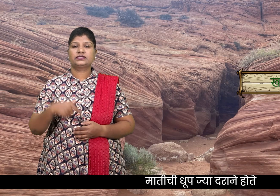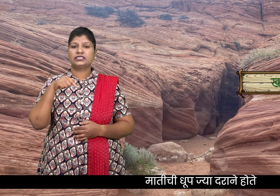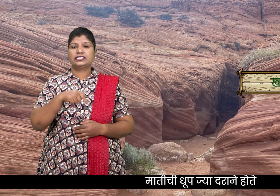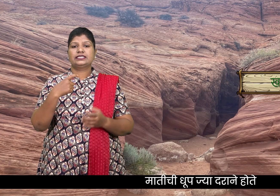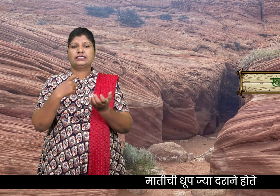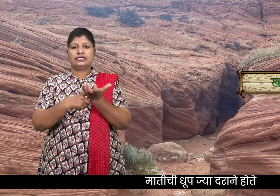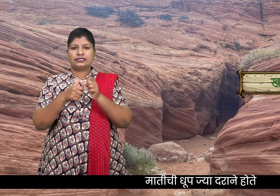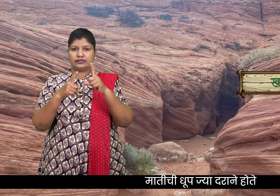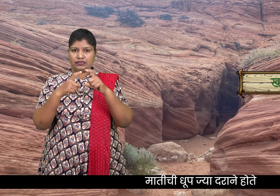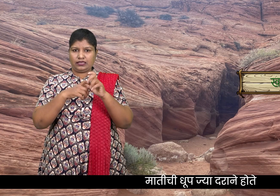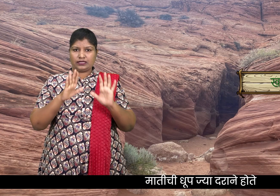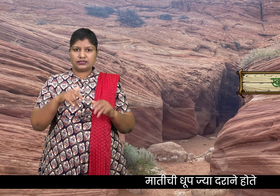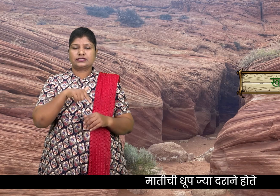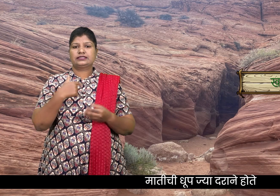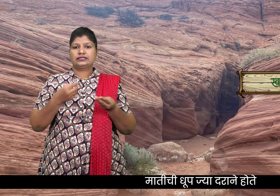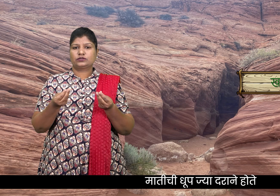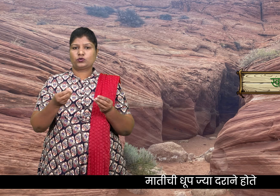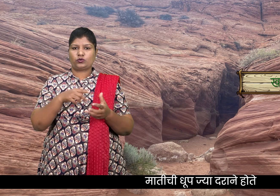मातीची धूप ज्या दराने होते